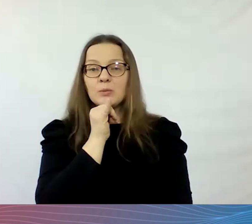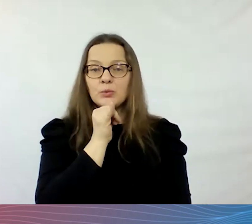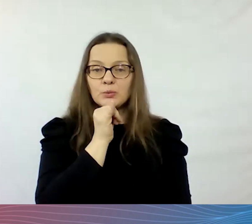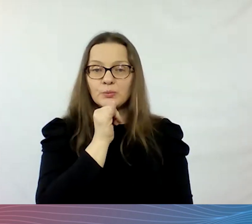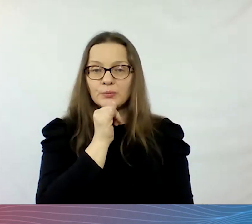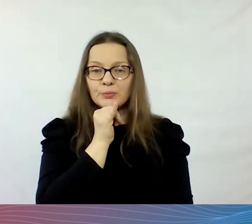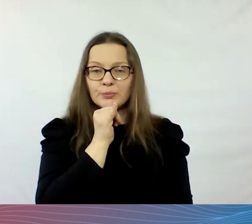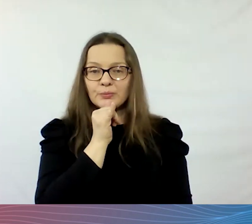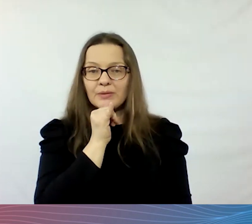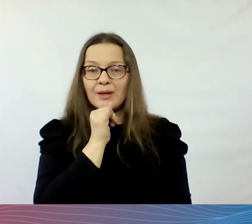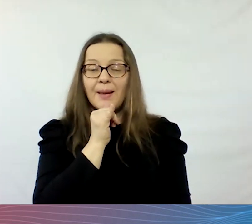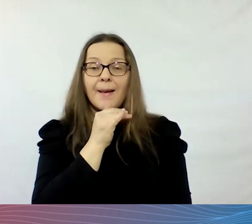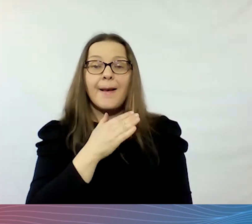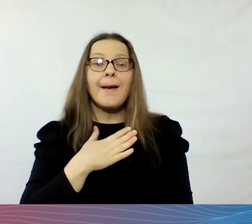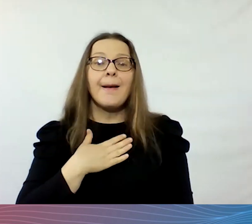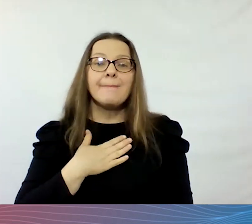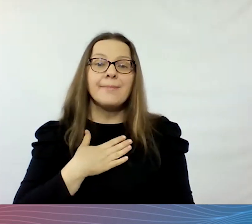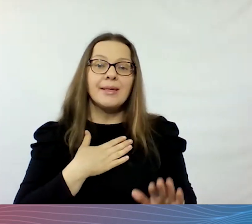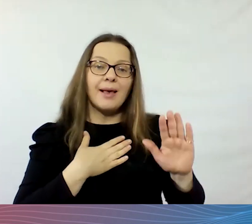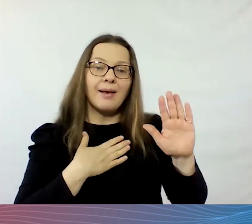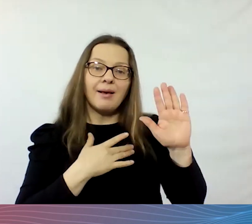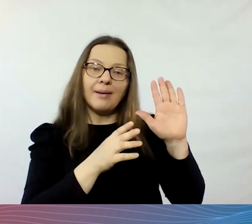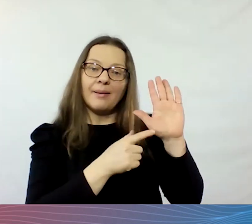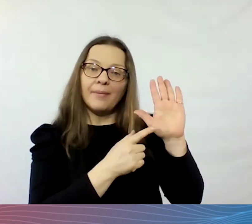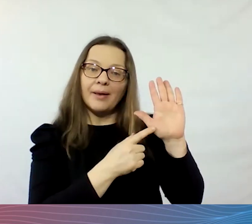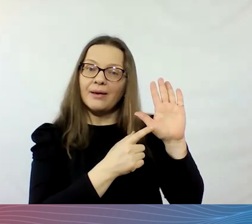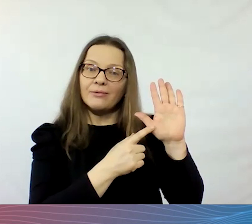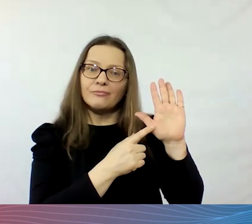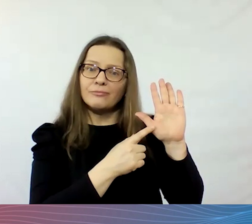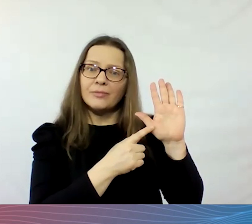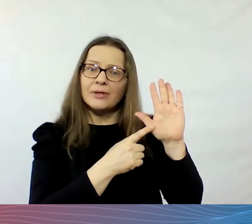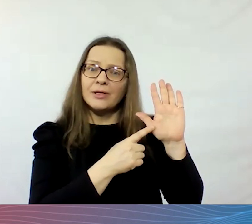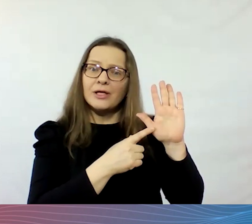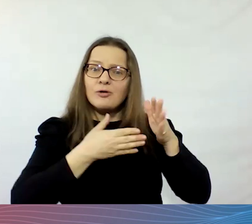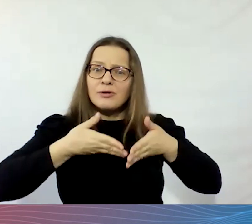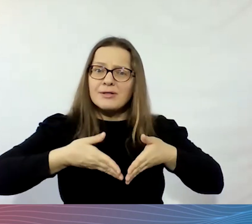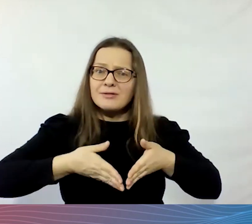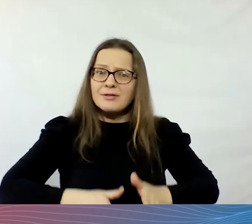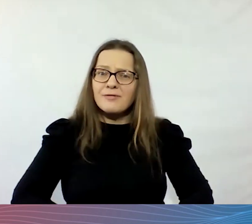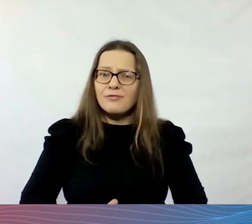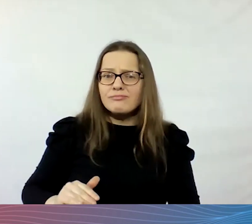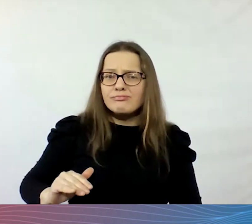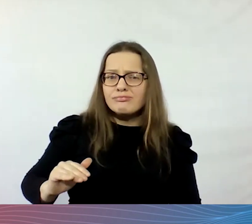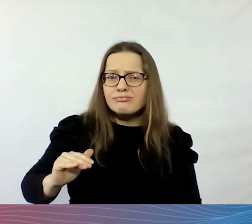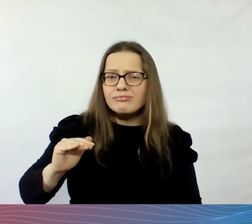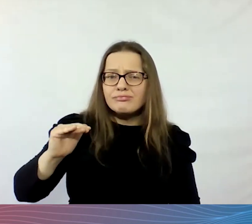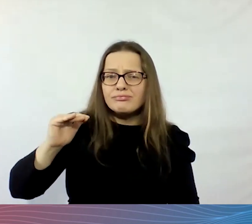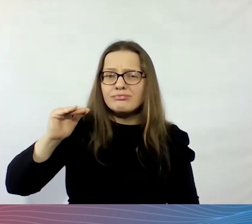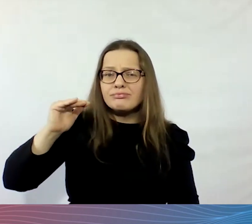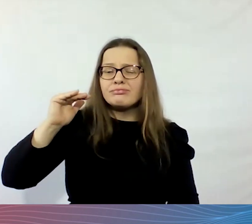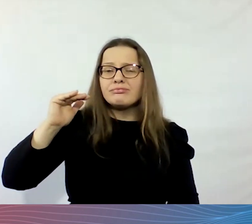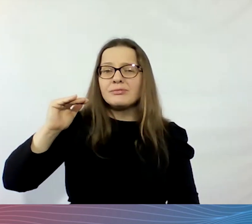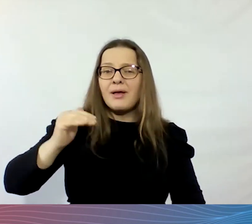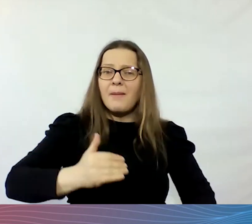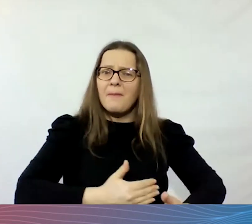desde que eu nasci, irmãos, pouco a pouco foi ganhando habilidade de segurar as coisas. Um bebê que nasce, né, ainda